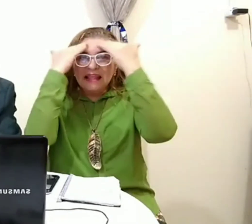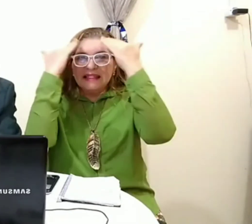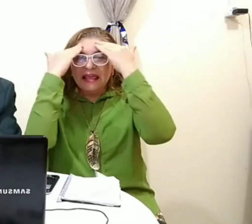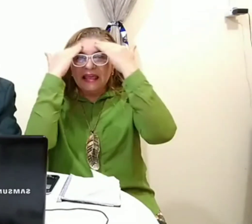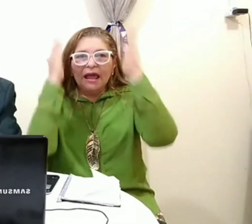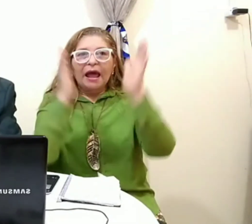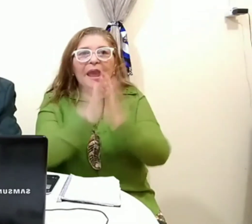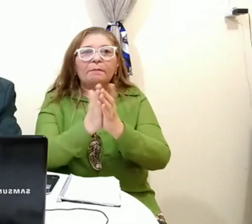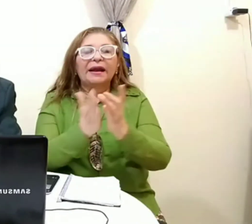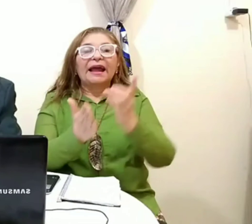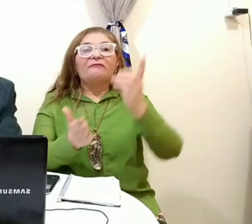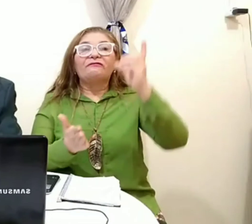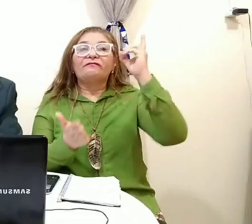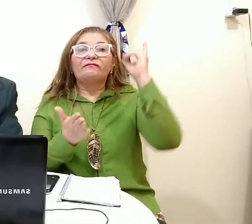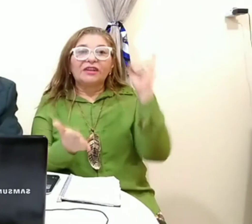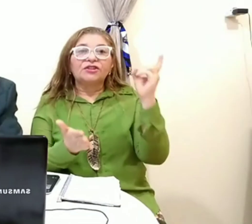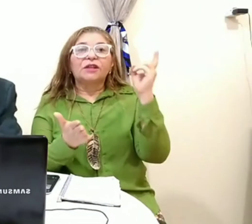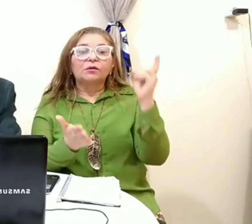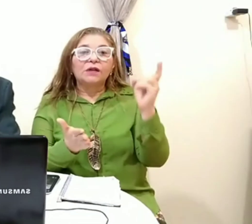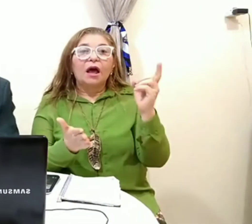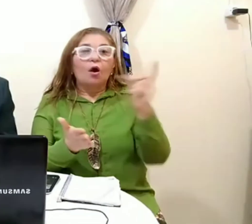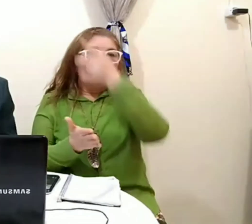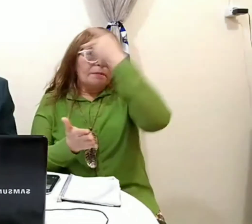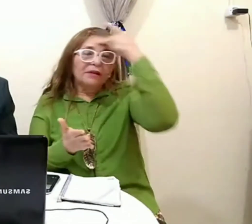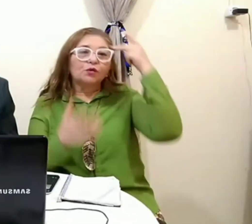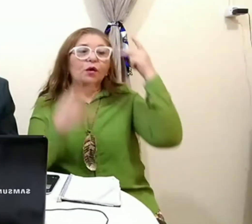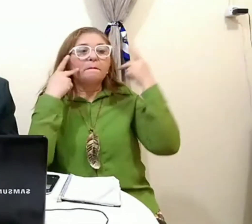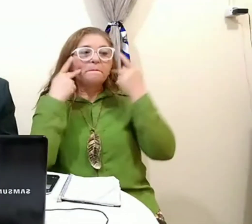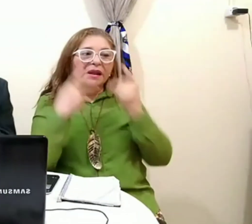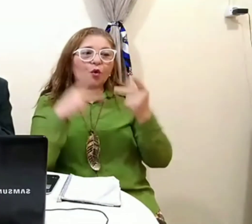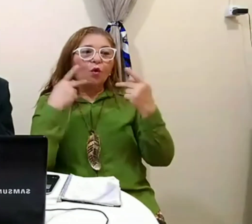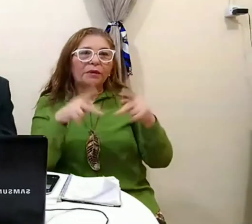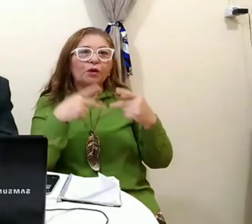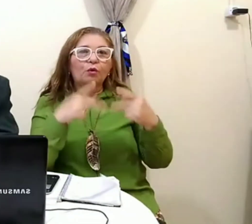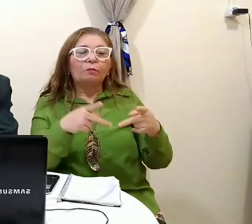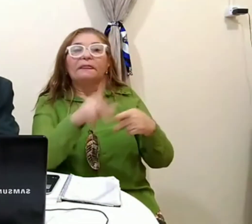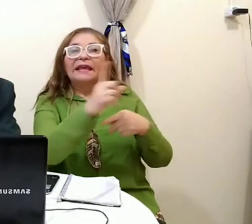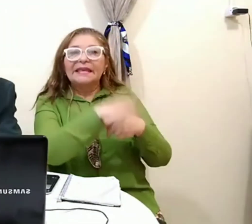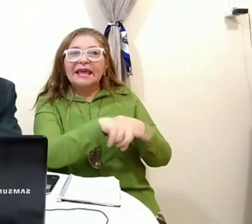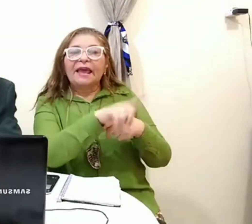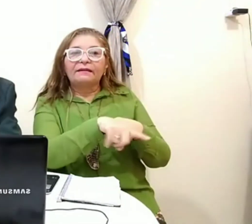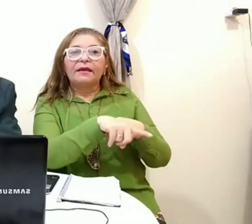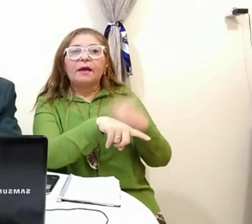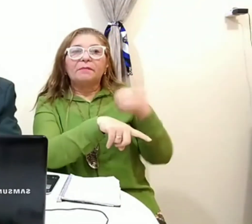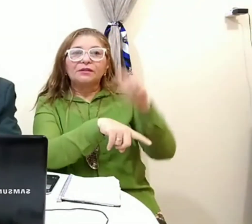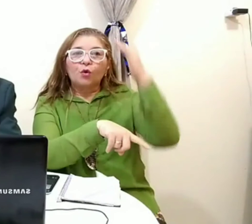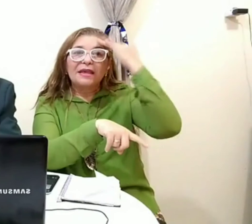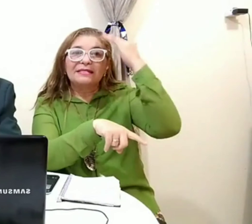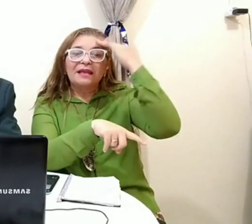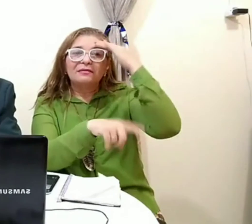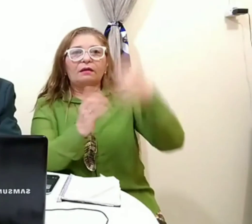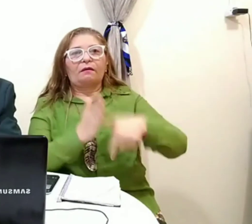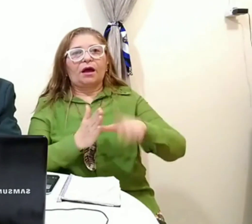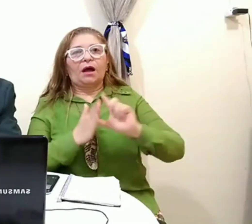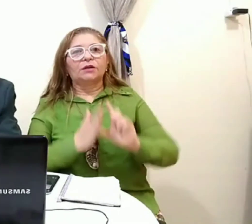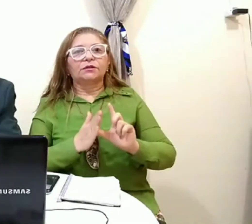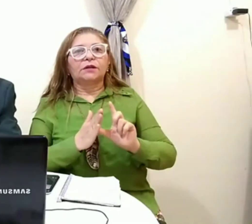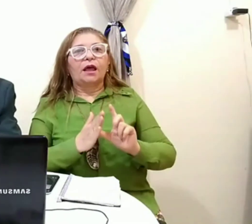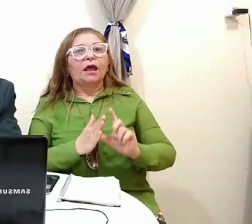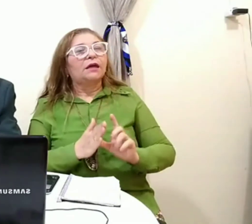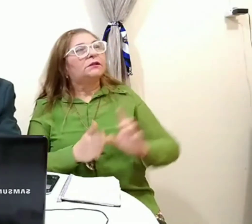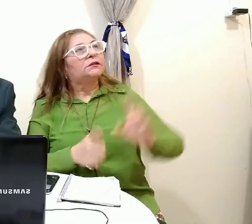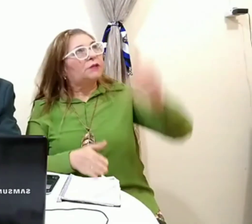Deus, ele precisou ouvir a pregação da palavra de Deus. Então, Deus começou a ouvir as